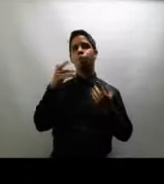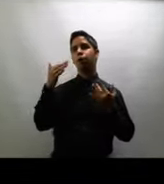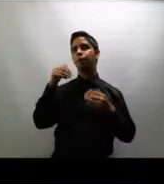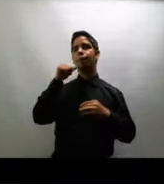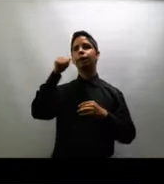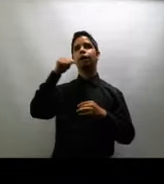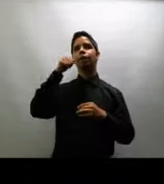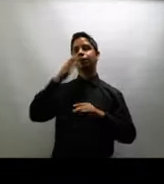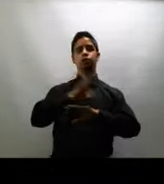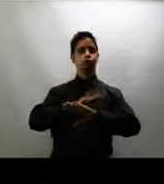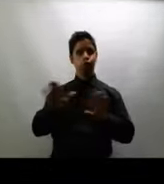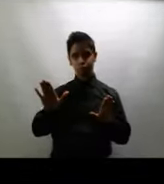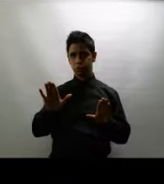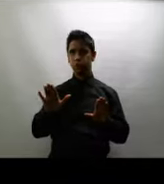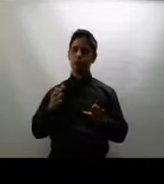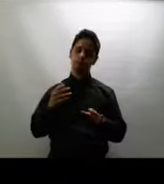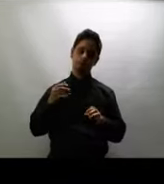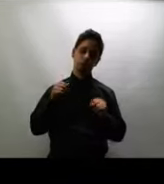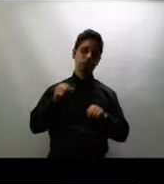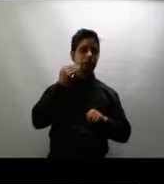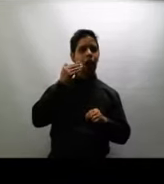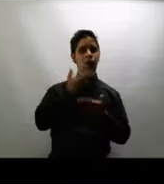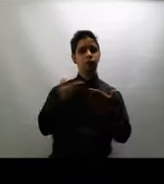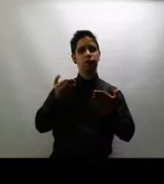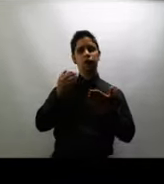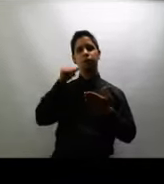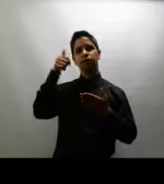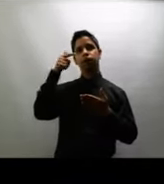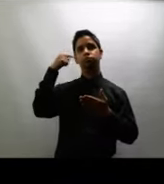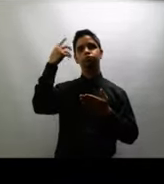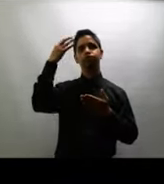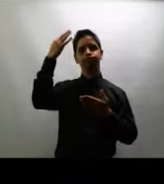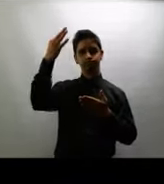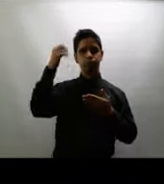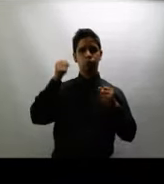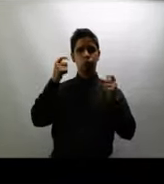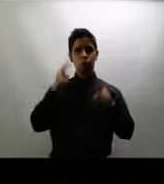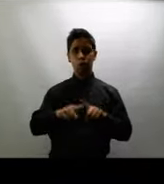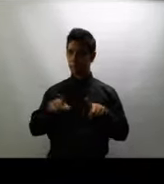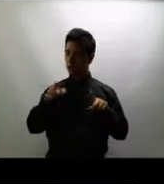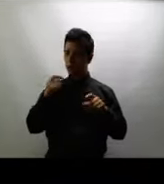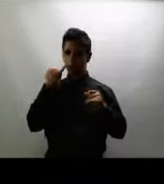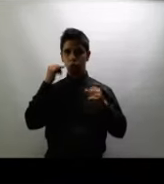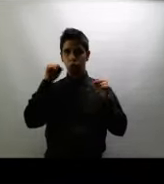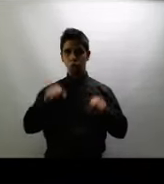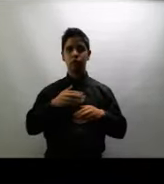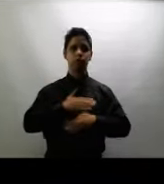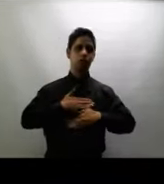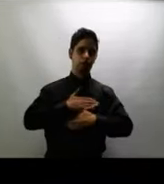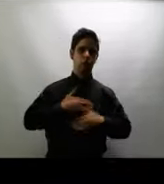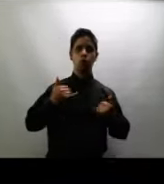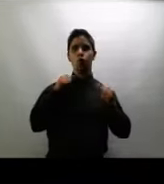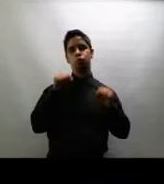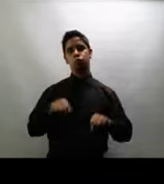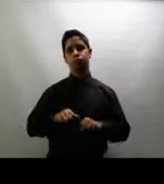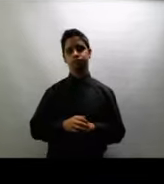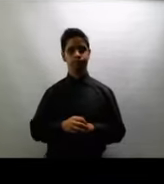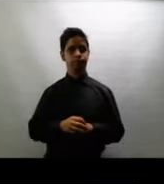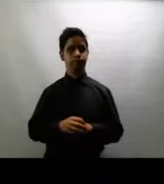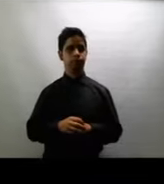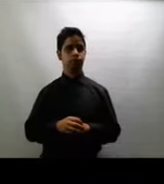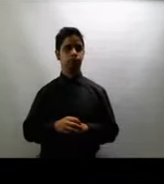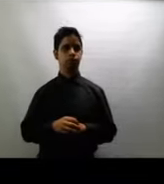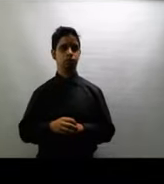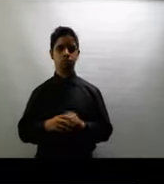mañana. Digo, hay cosas que hay que dejar para mañana, pero igual, ¿sabes? Si usted puede disfrutárselo hoy, hacerlo hoy, hágalo hoy. Uno voluntariamente la